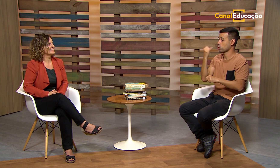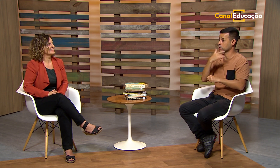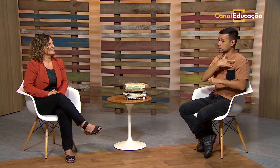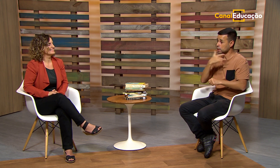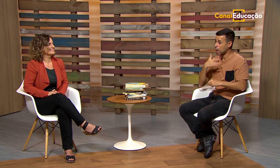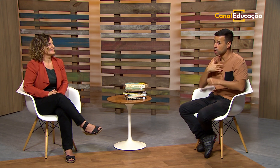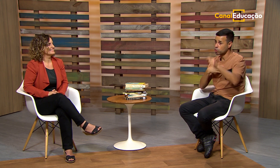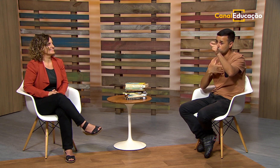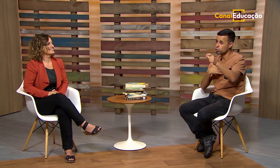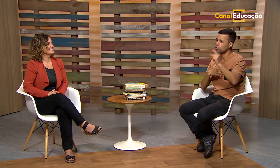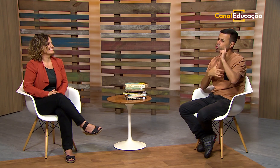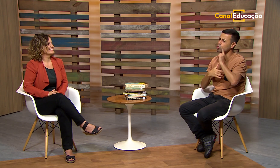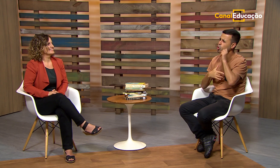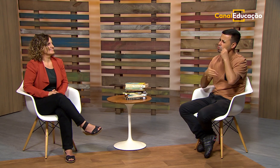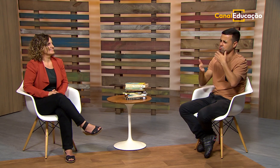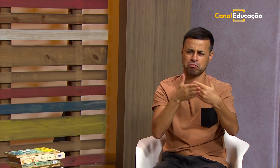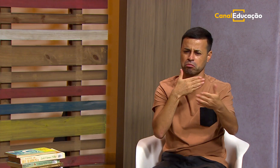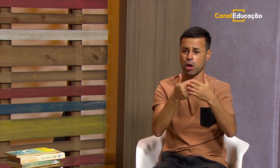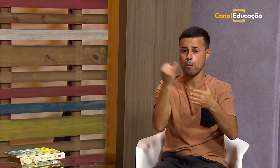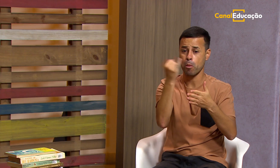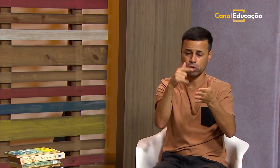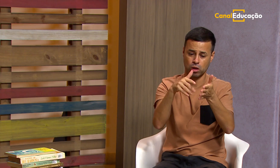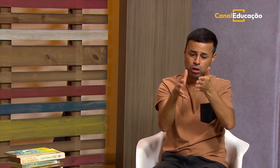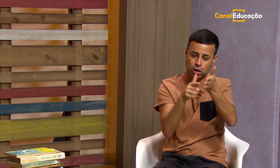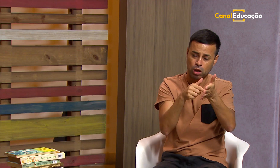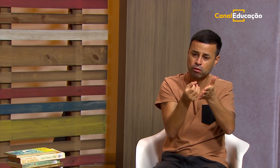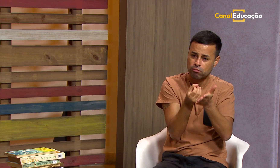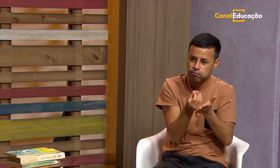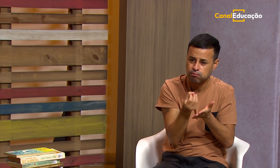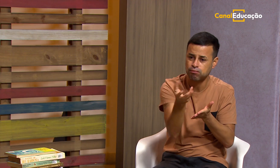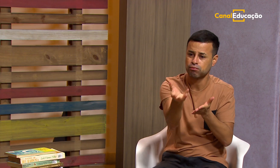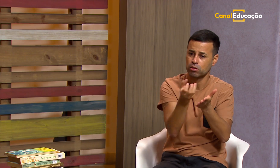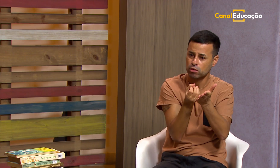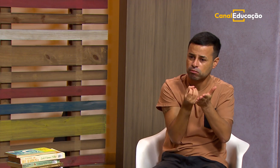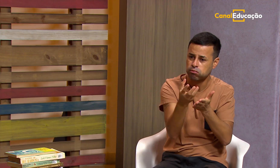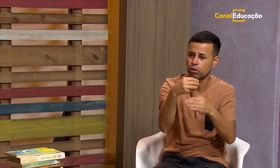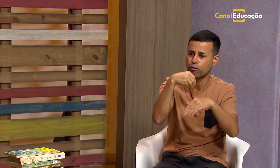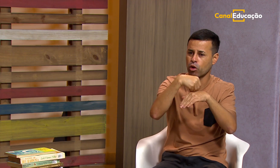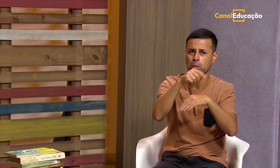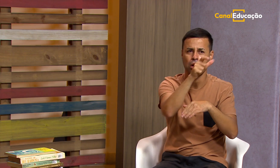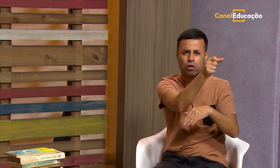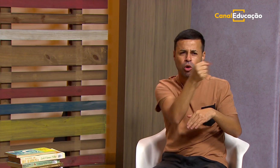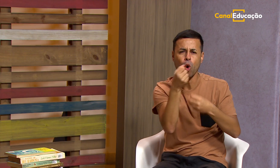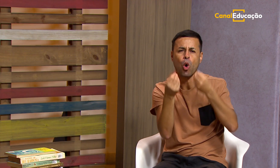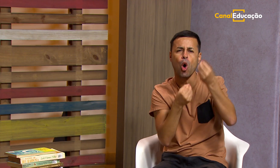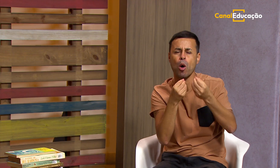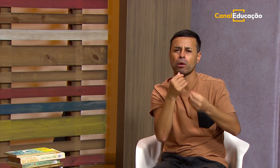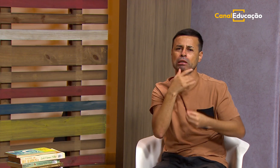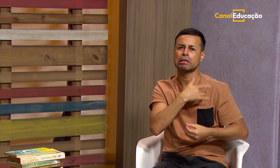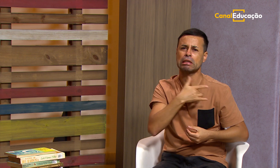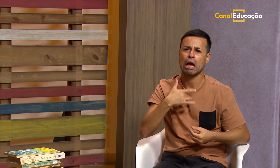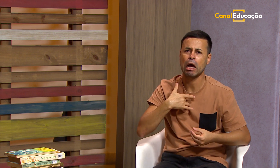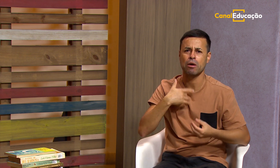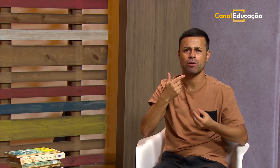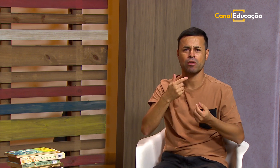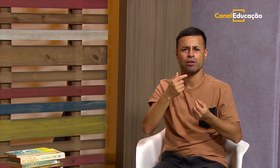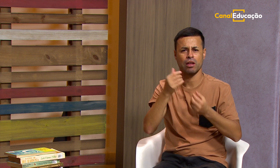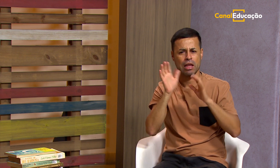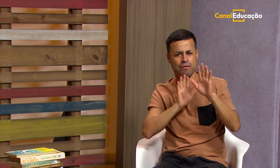de selecionar bem o convidado com o devido perfil para falar sobre saúde, fosse surdo ou ouvinte. O